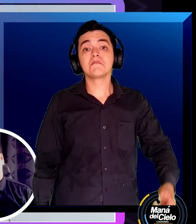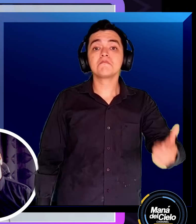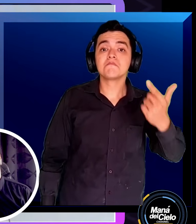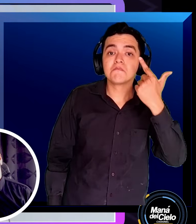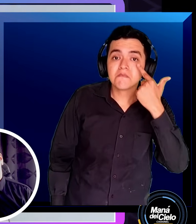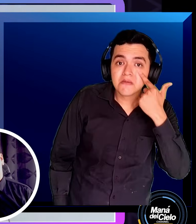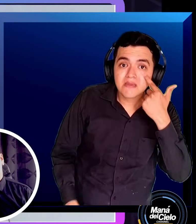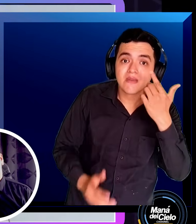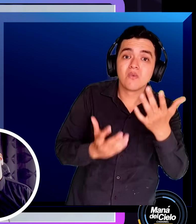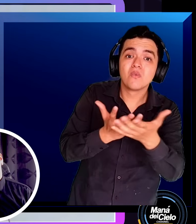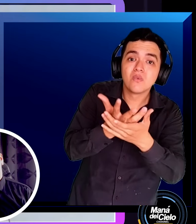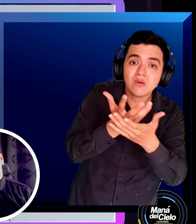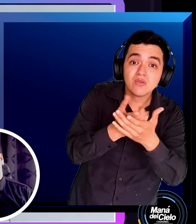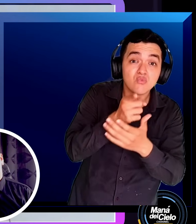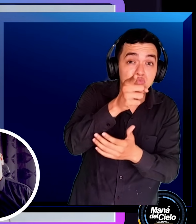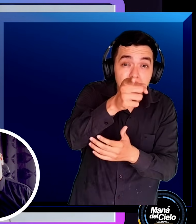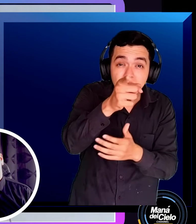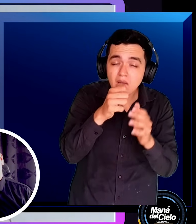Digamos gloria a Dios.